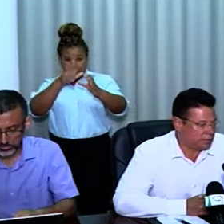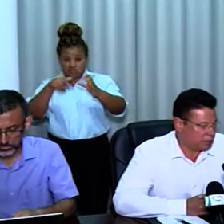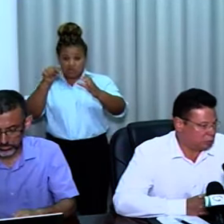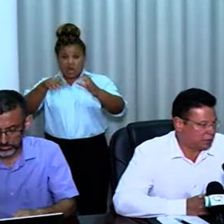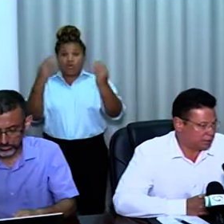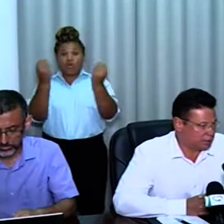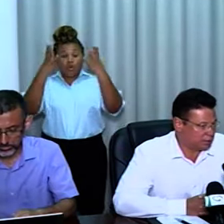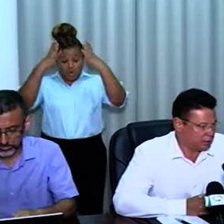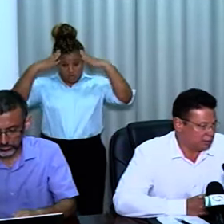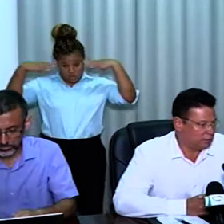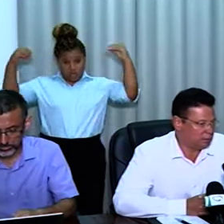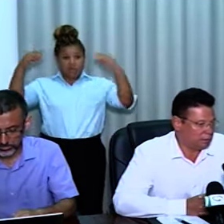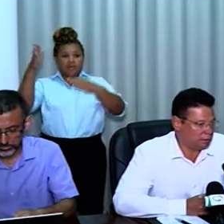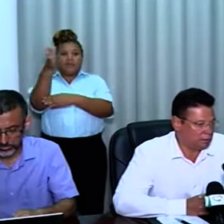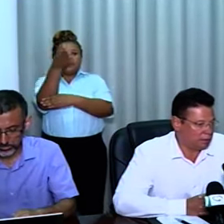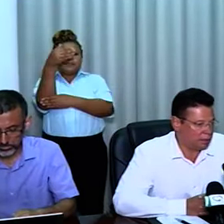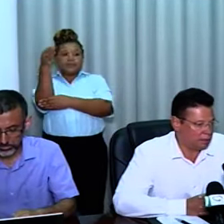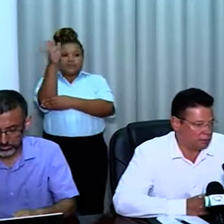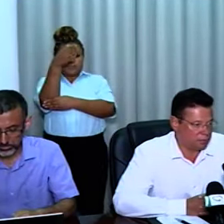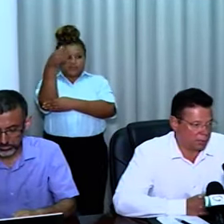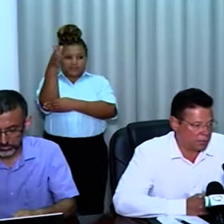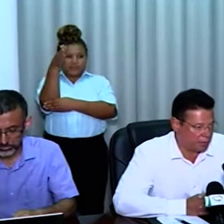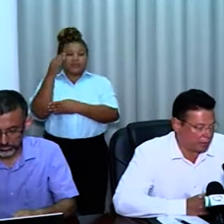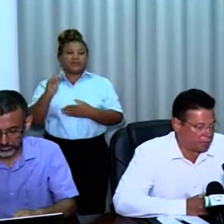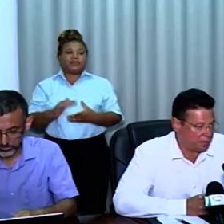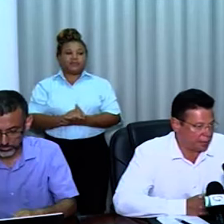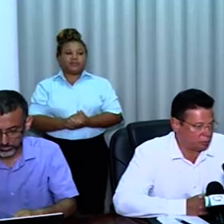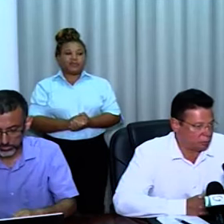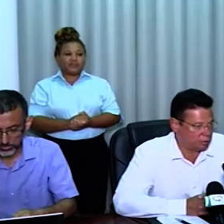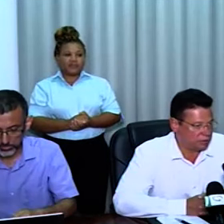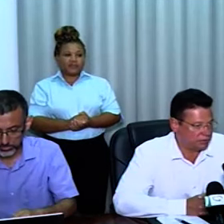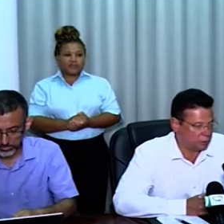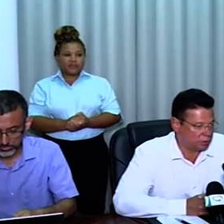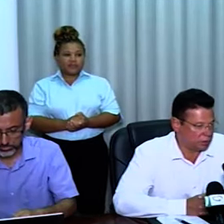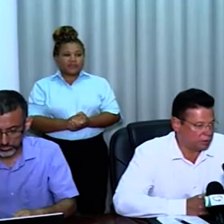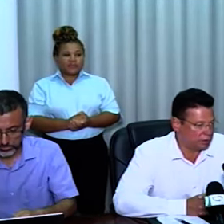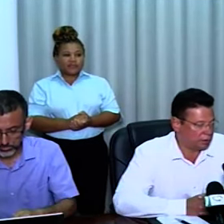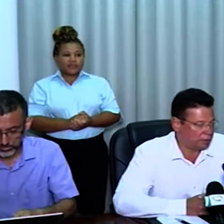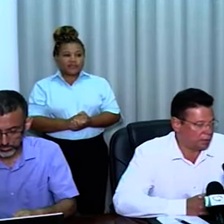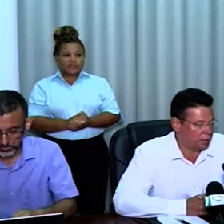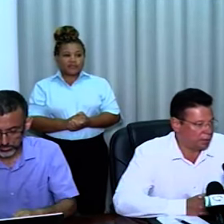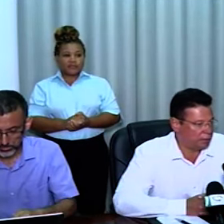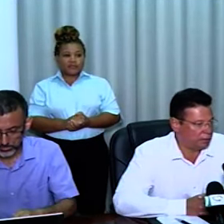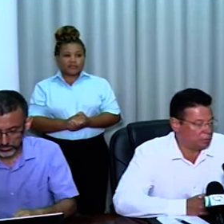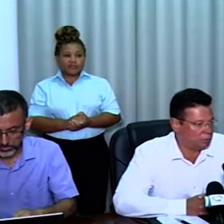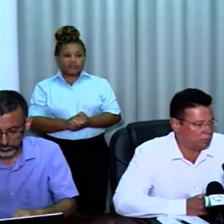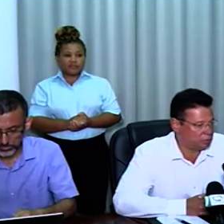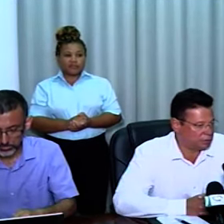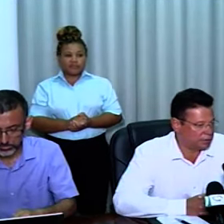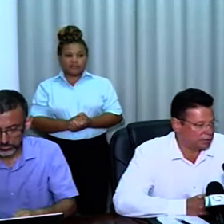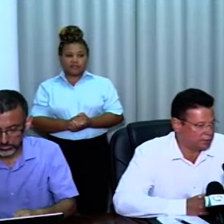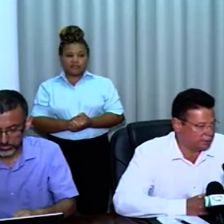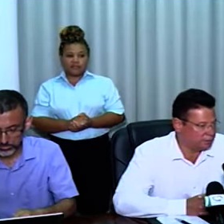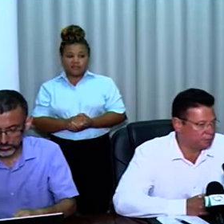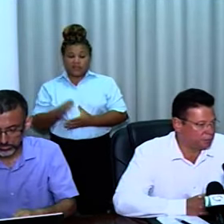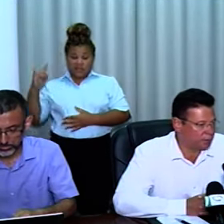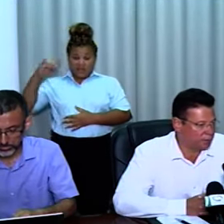Ça m'a dit qu'il y a notre SSL, il y a des papiers partout, il y a différents hôtels, il y en a qui parlent, il y en a qui ont